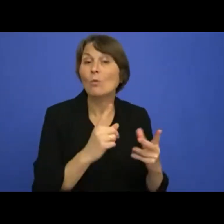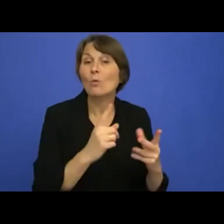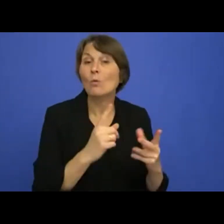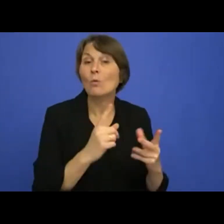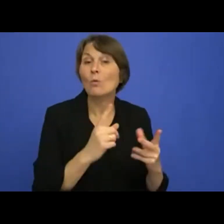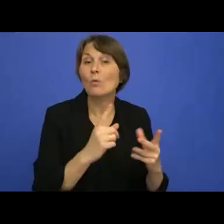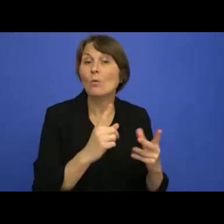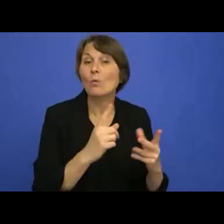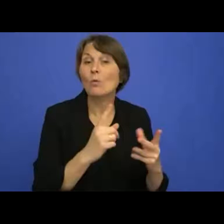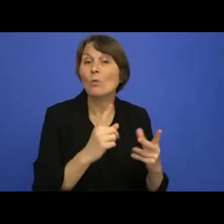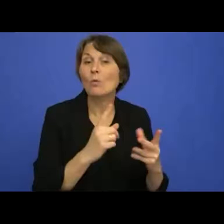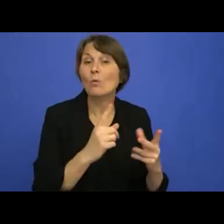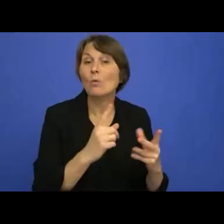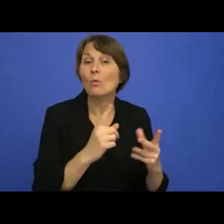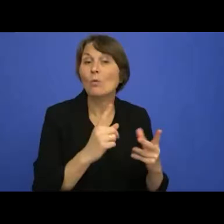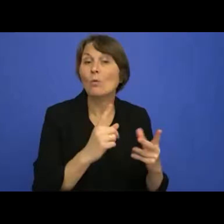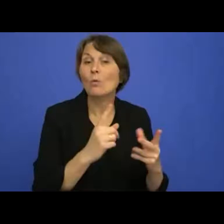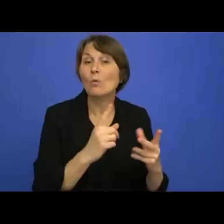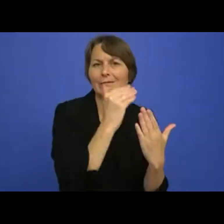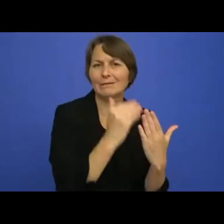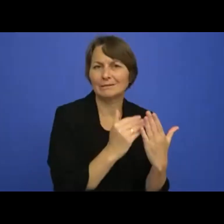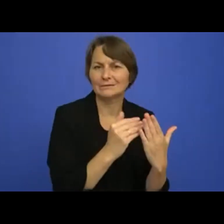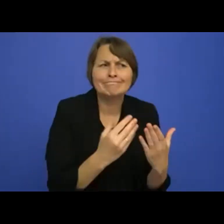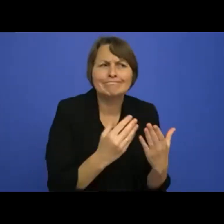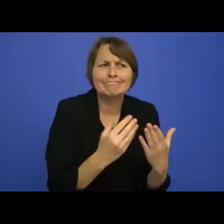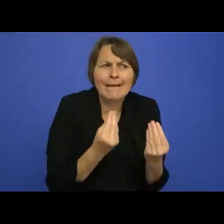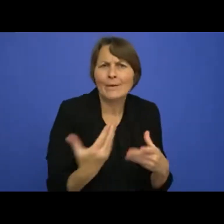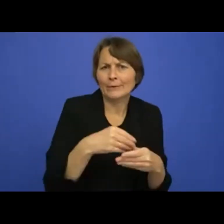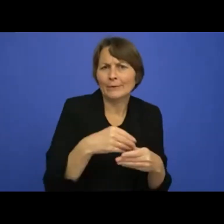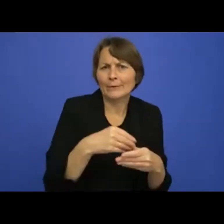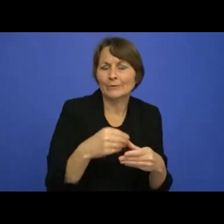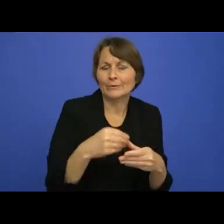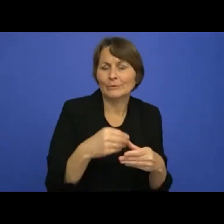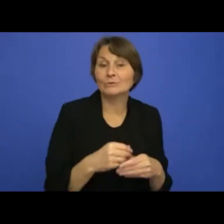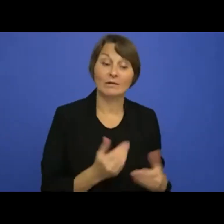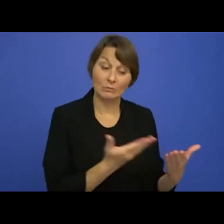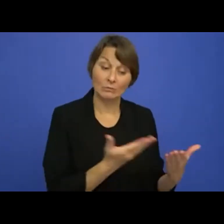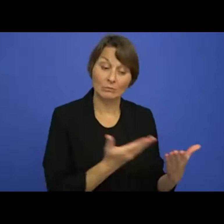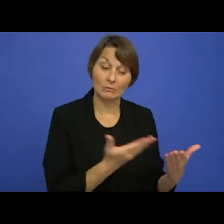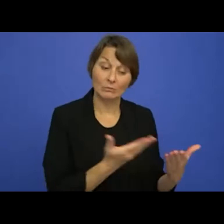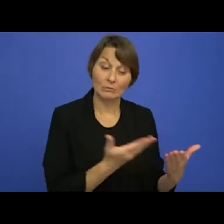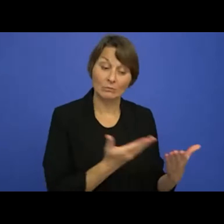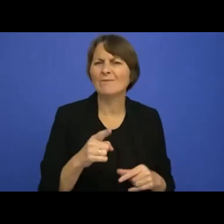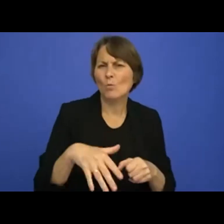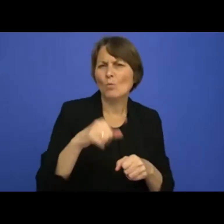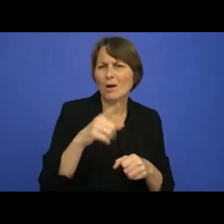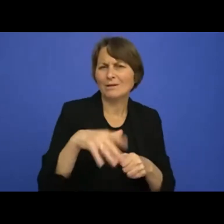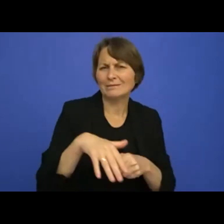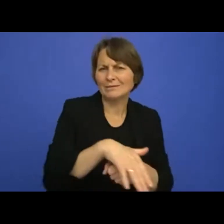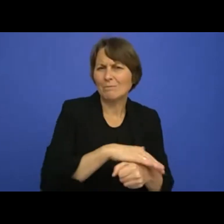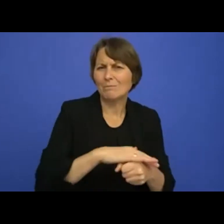de l'école et des lignes directrices en matière d'inclusion. Il y a des ressources disponibles aux éducateurs.